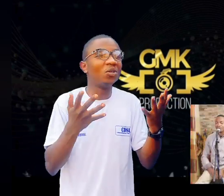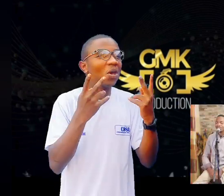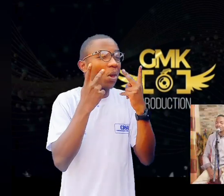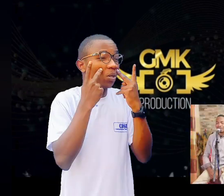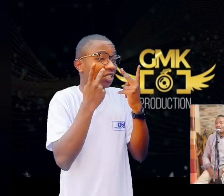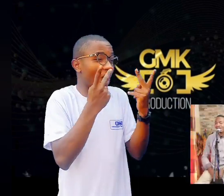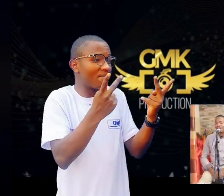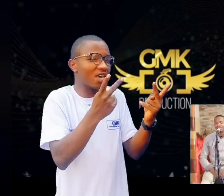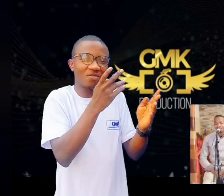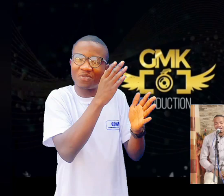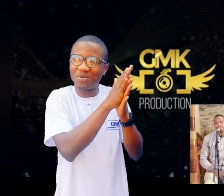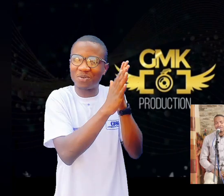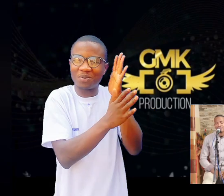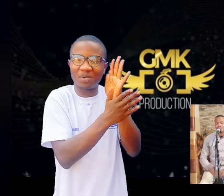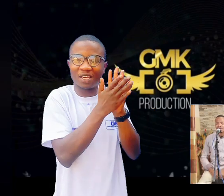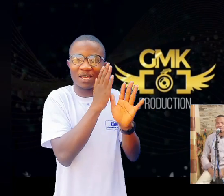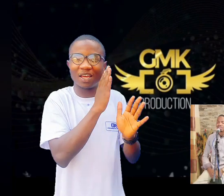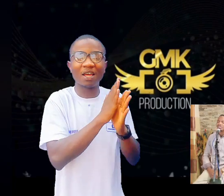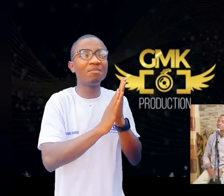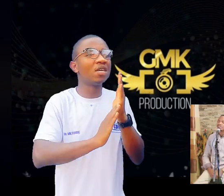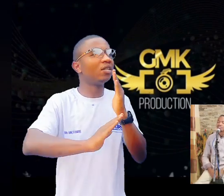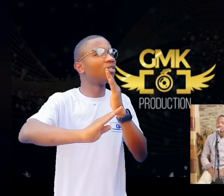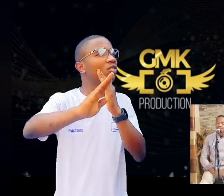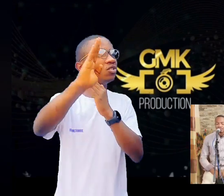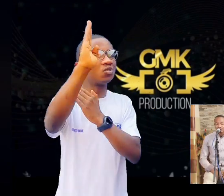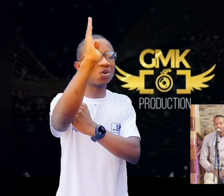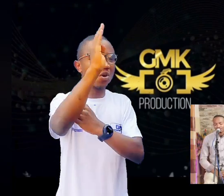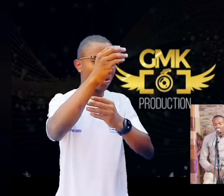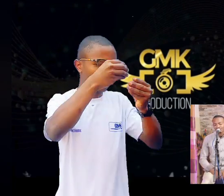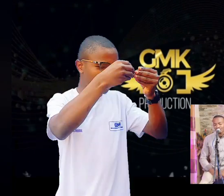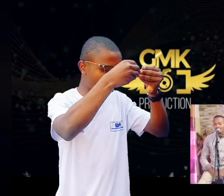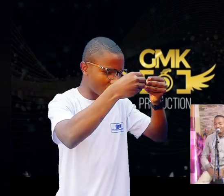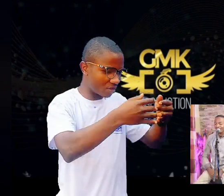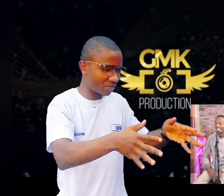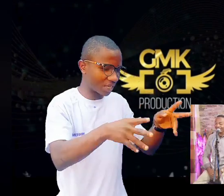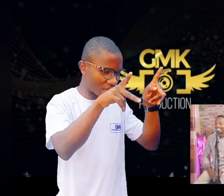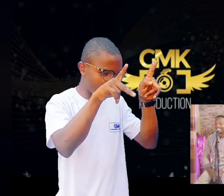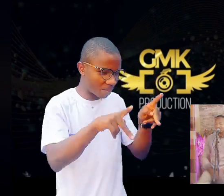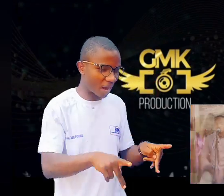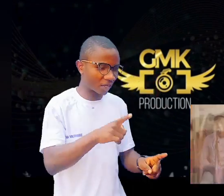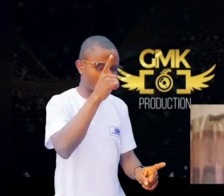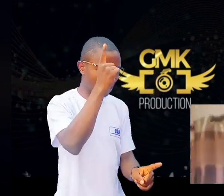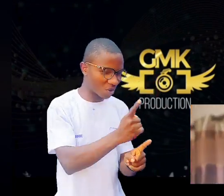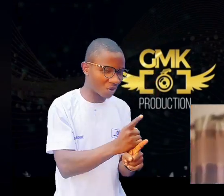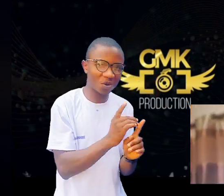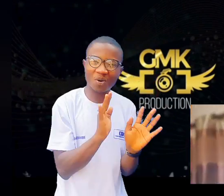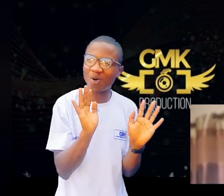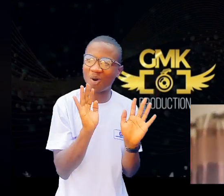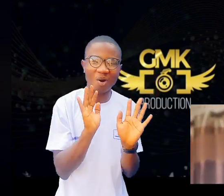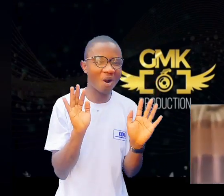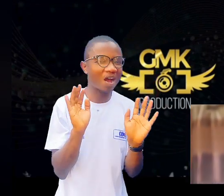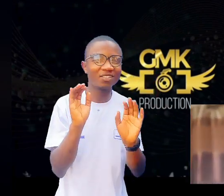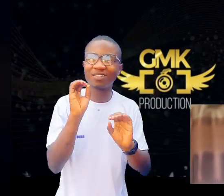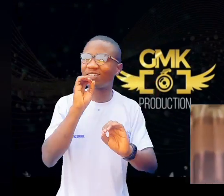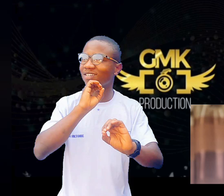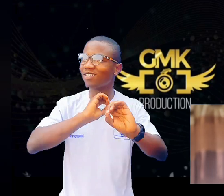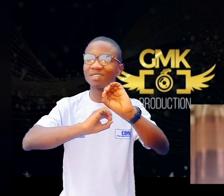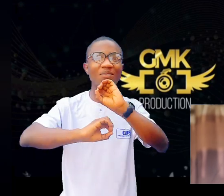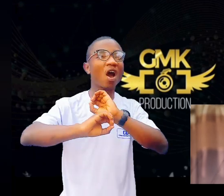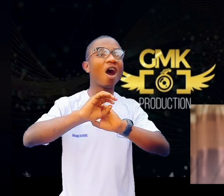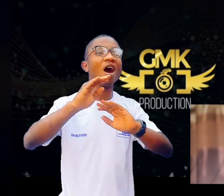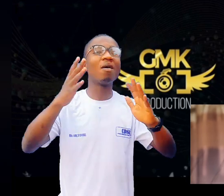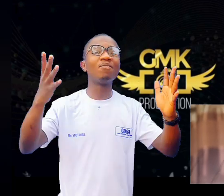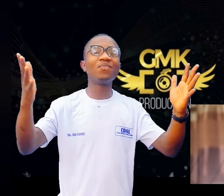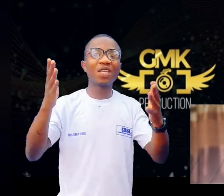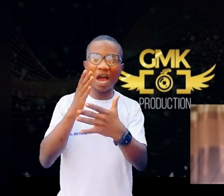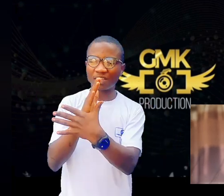vieillis. Je n'ai jamais vu un juste délaissé par Dieu. Oh, entre